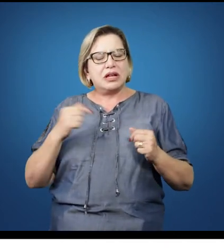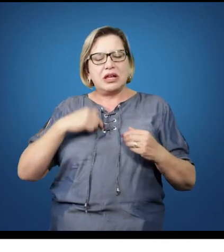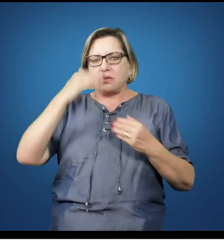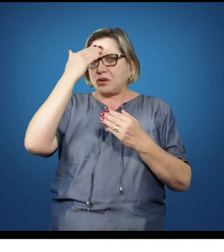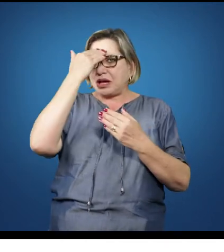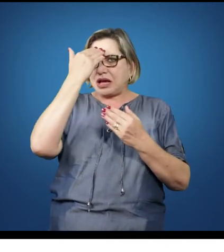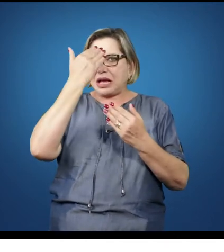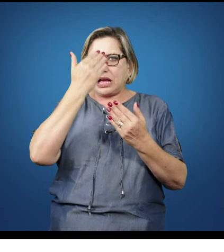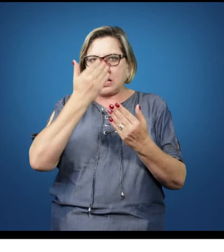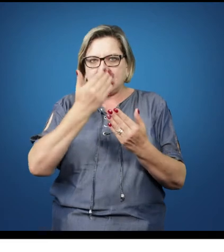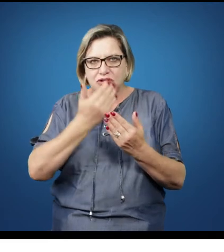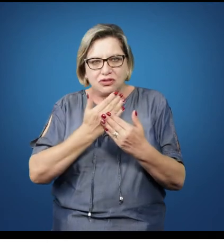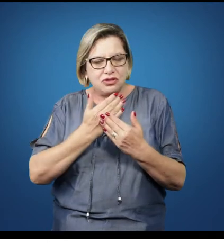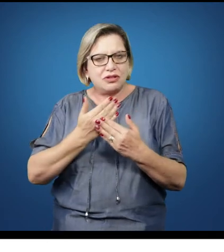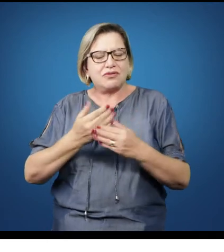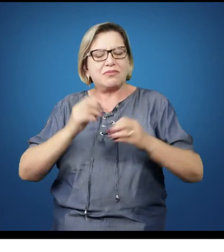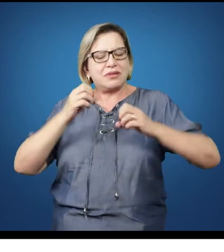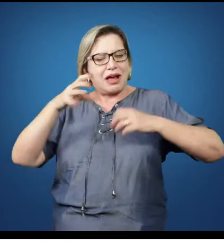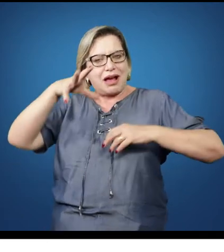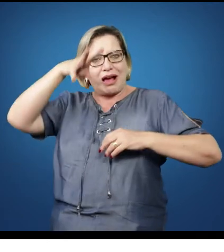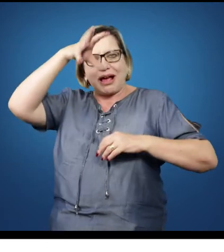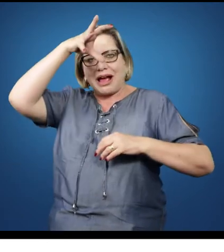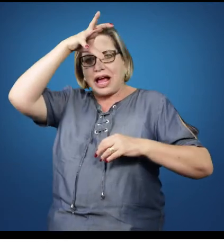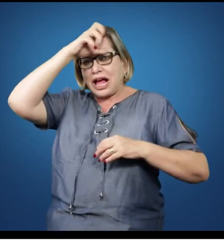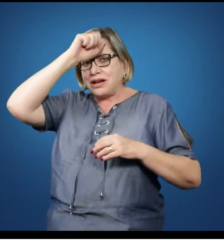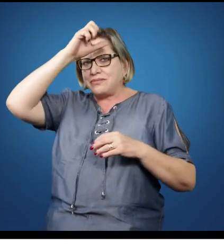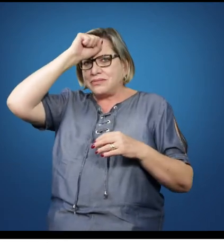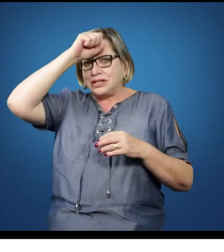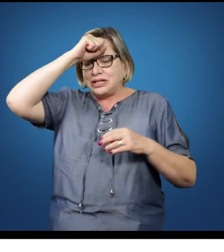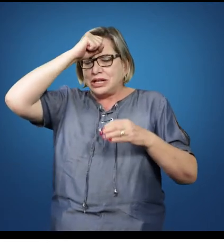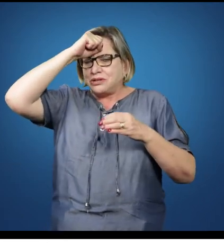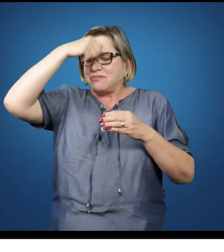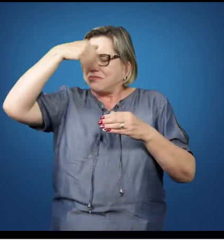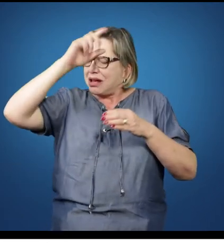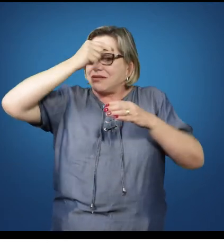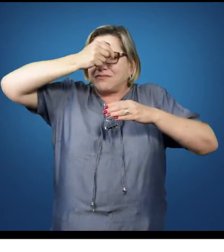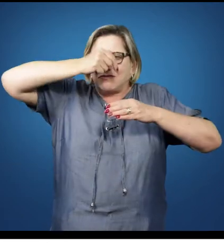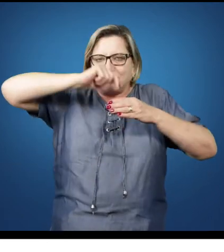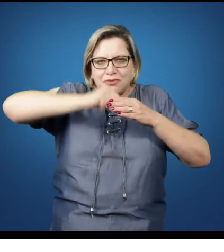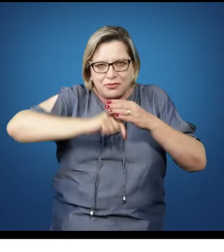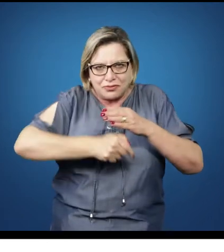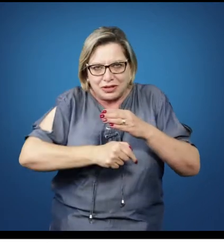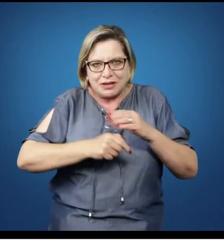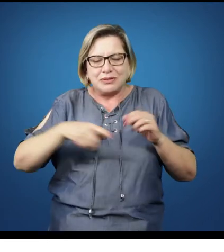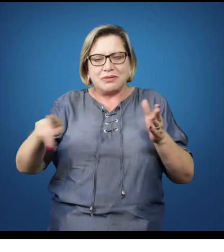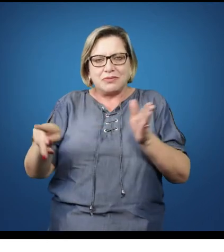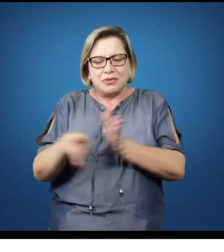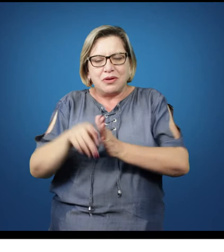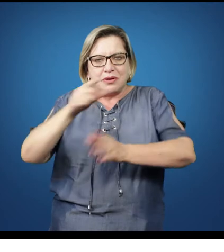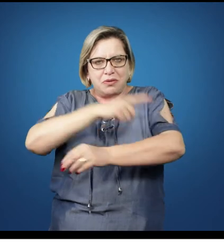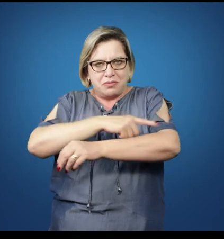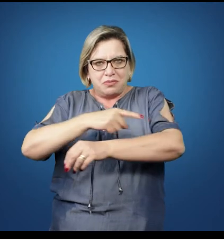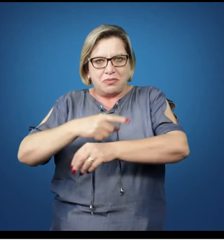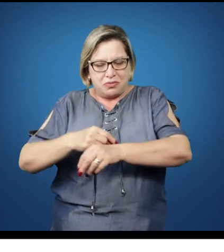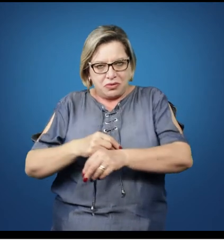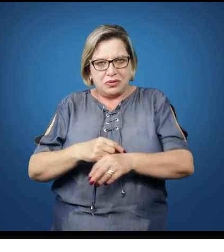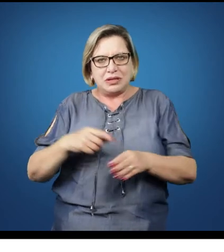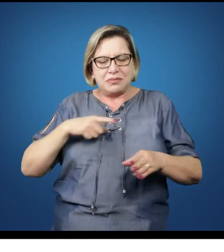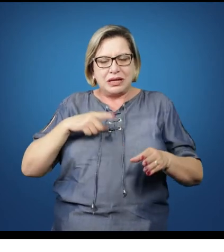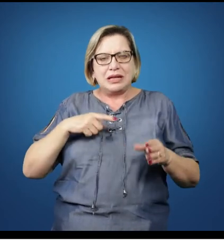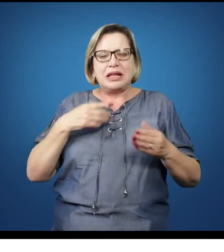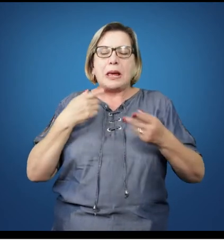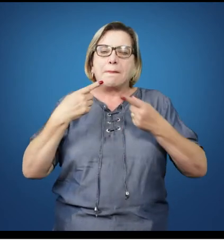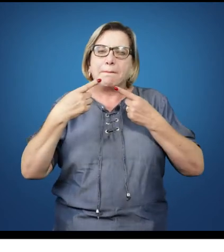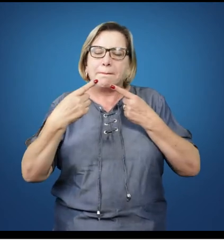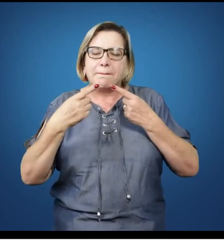acredito que nós vamos estar trabalhando com esse conteúdo de forma um pouco mais aprofundada. Estaremos também disponível nos chats,